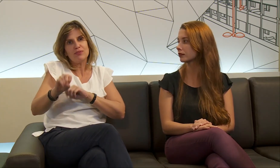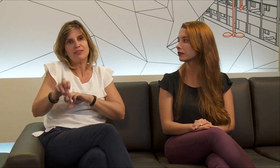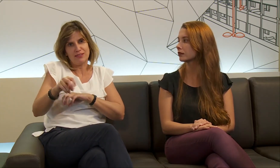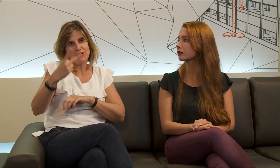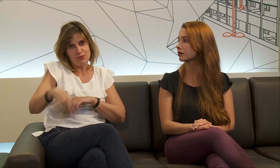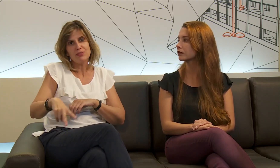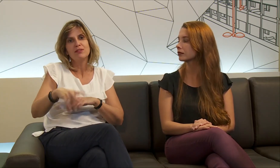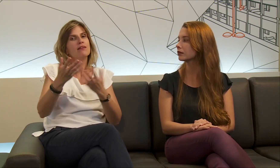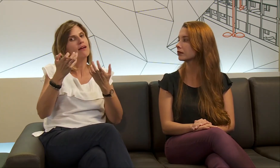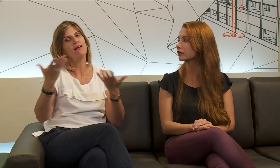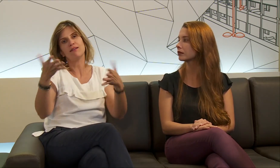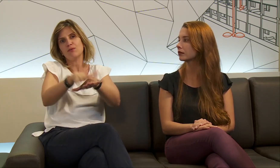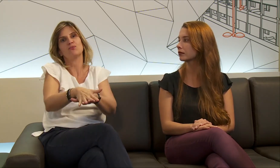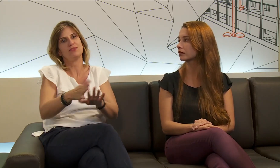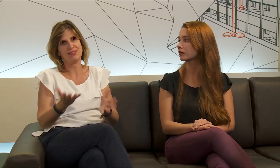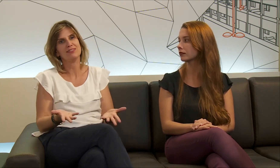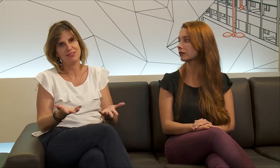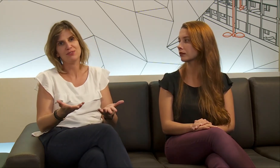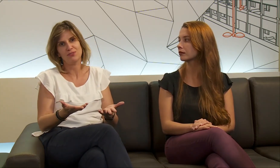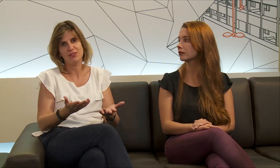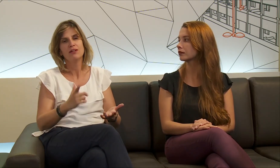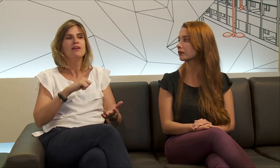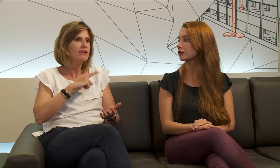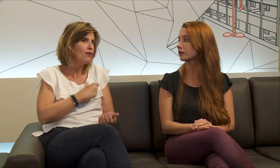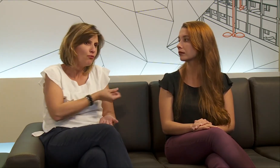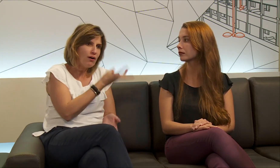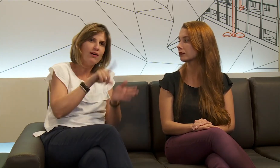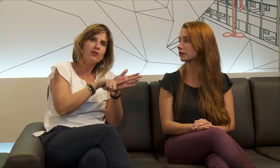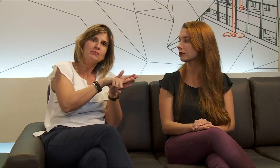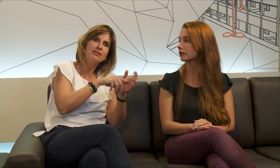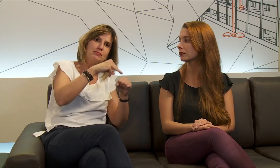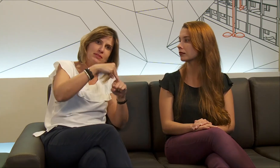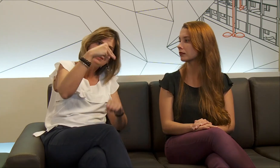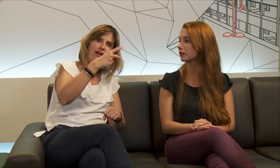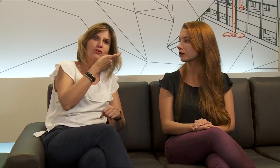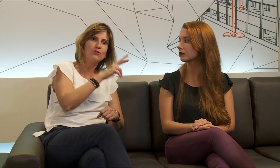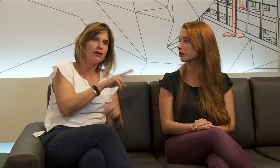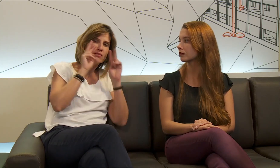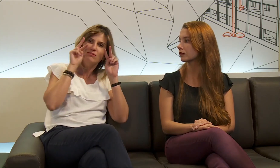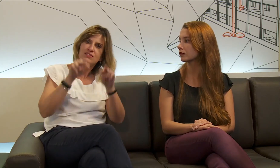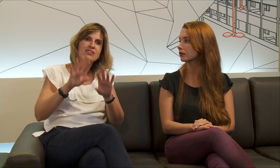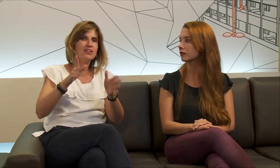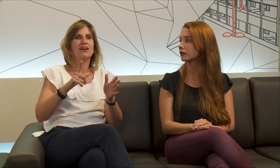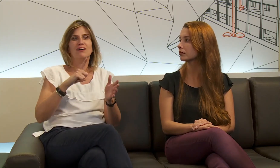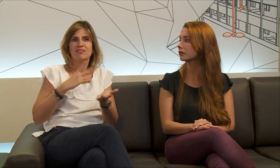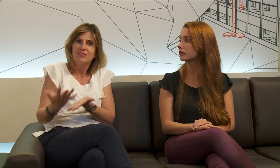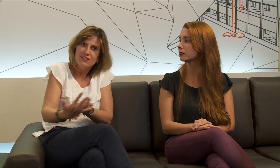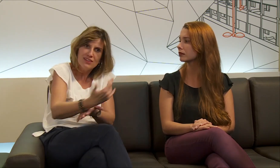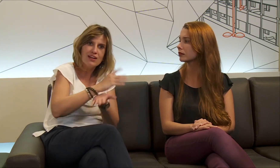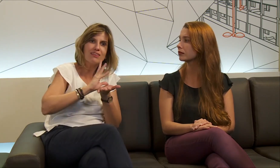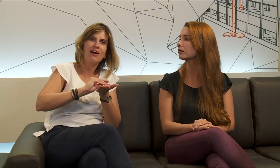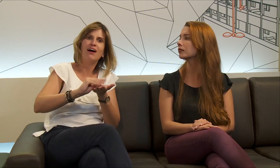Santa Catarina, ela é uma proposta muito boa, porém ela caminha para um lado de inclusão